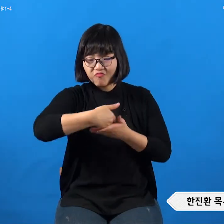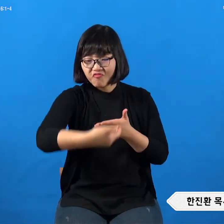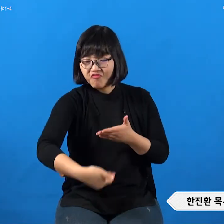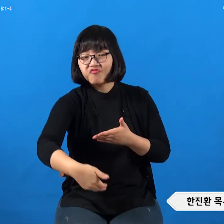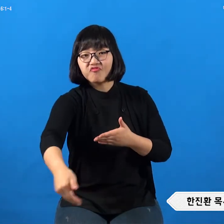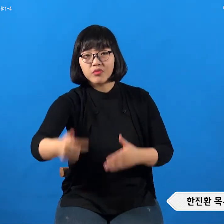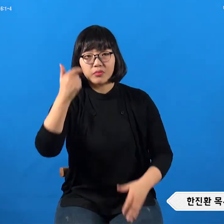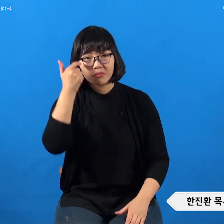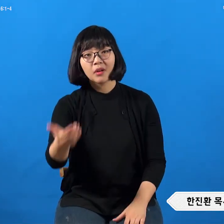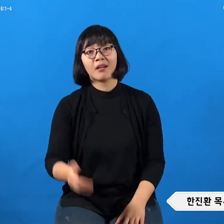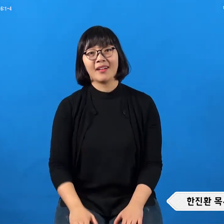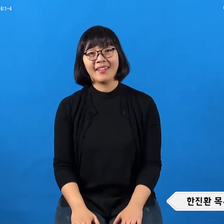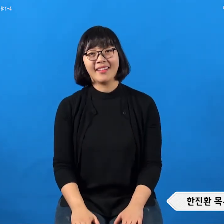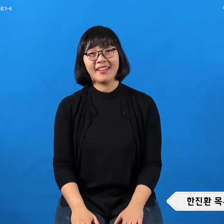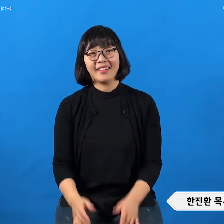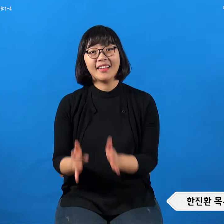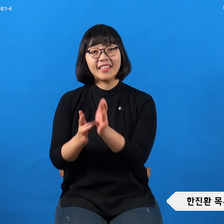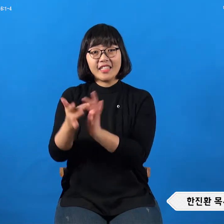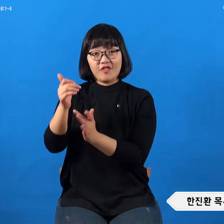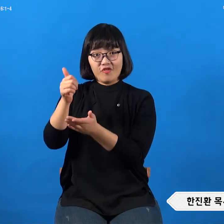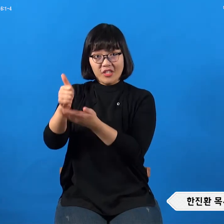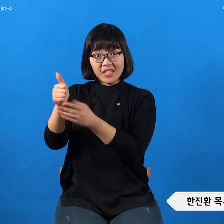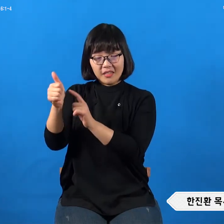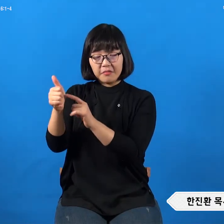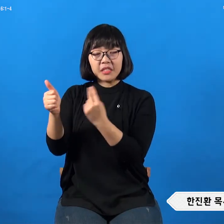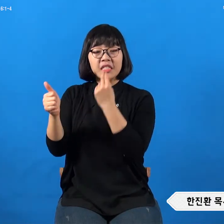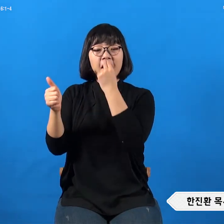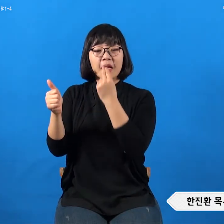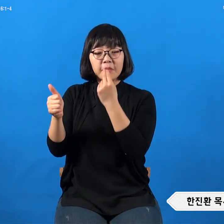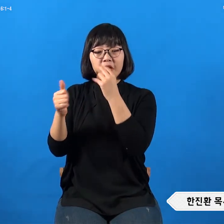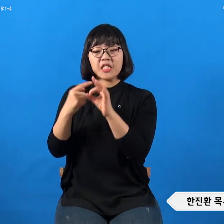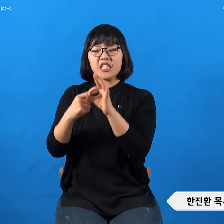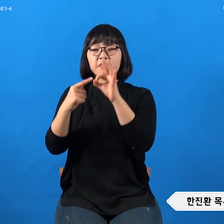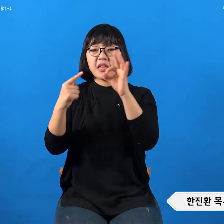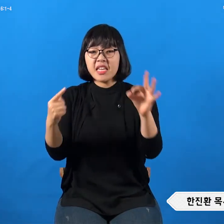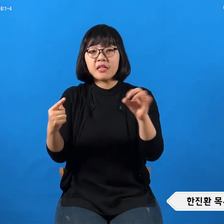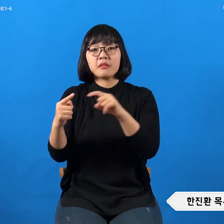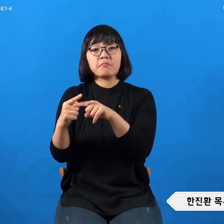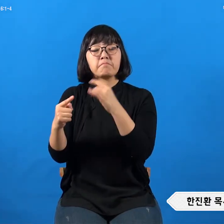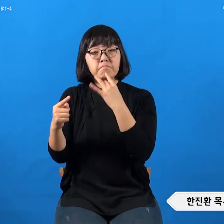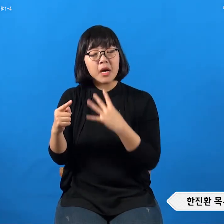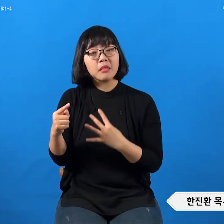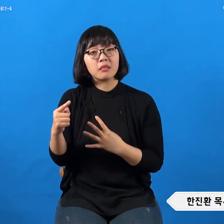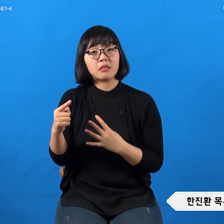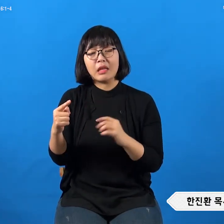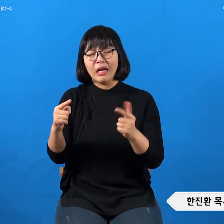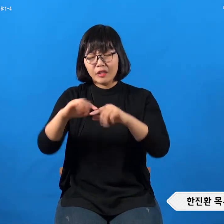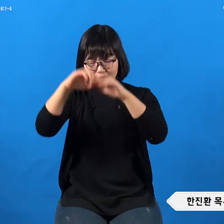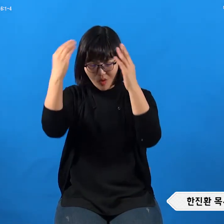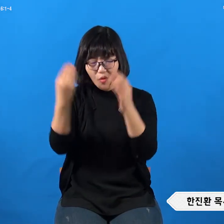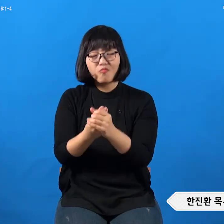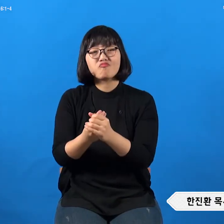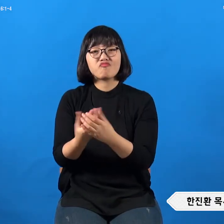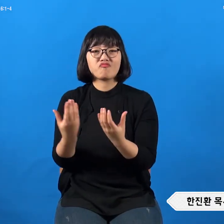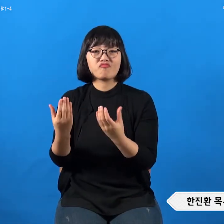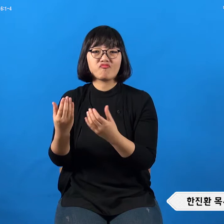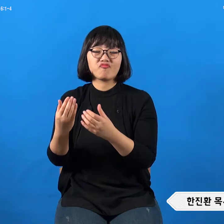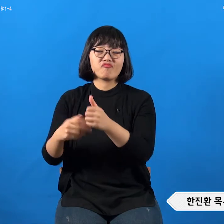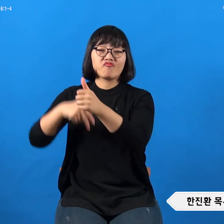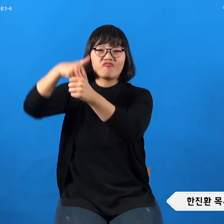예수님이 자기 생명에 11조만 바쳤습니까? 전부를 바치셨습니까? 전부를 바치셨지요.